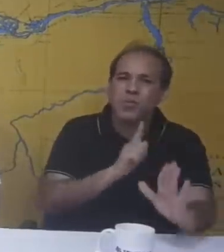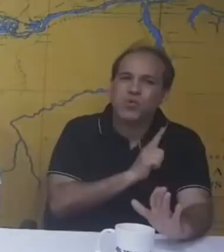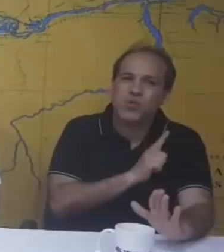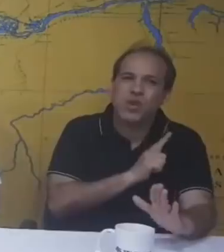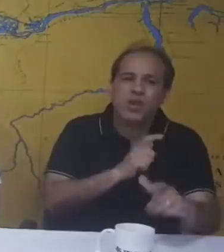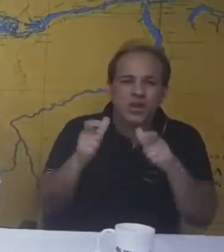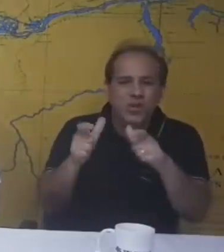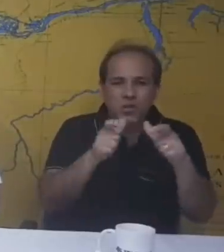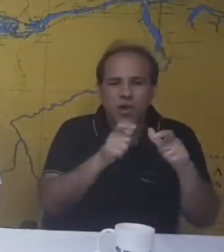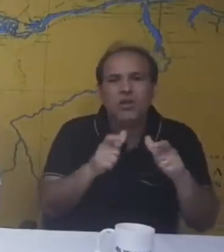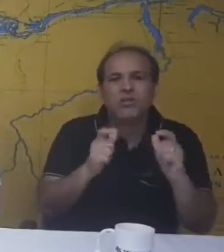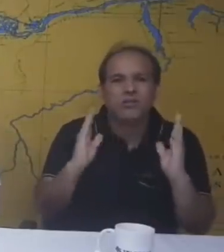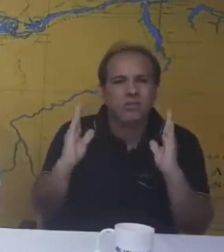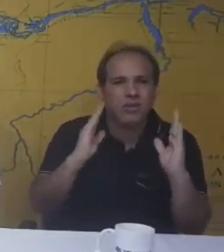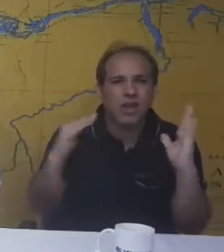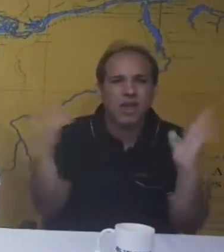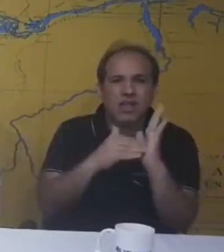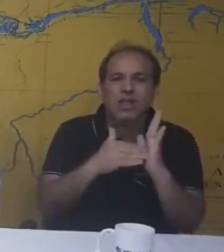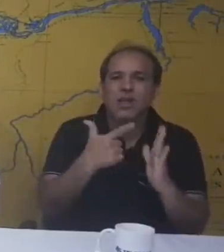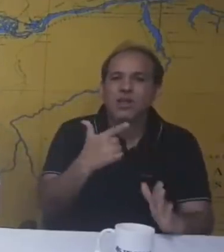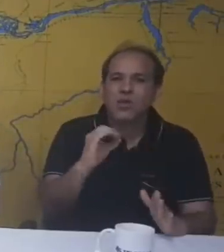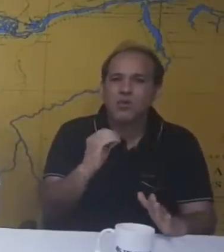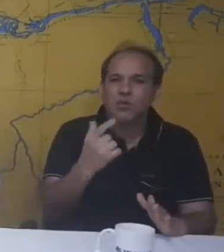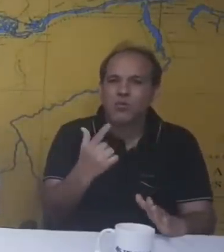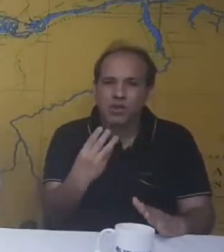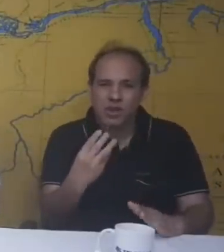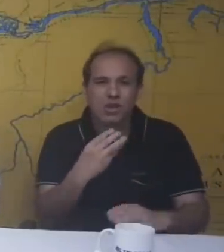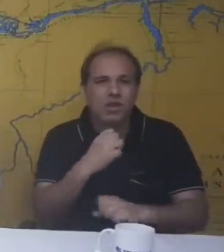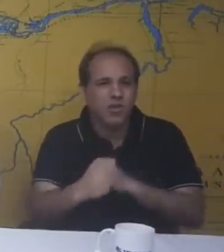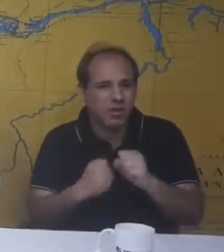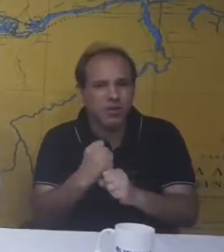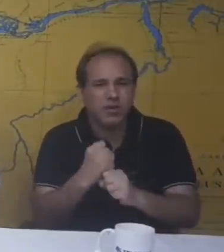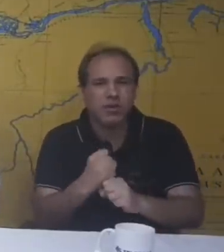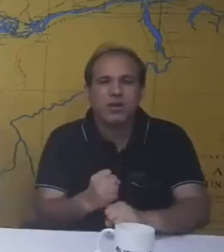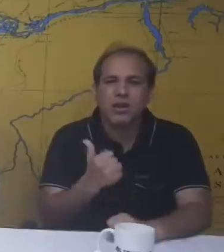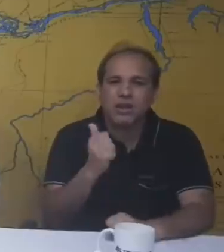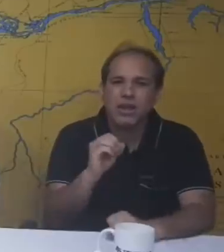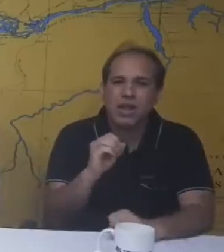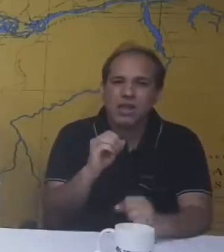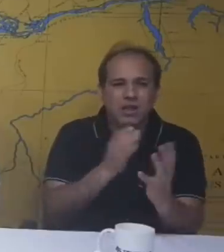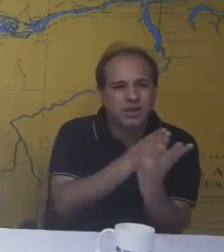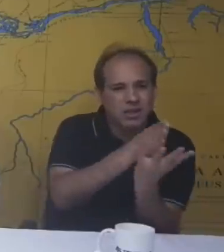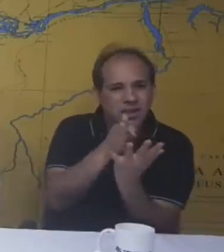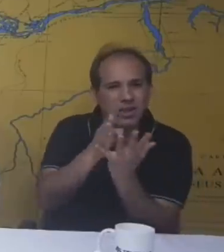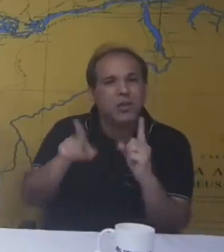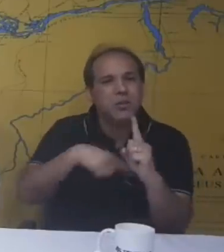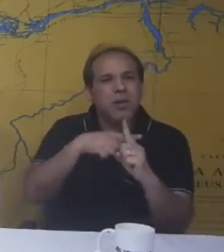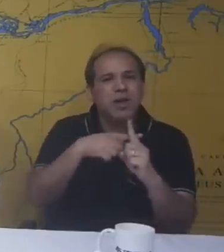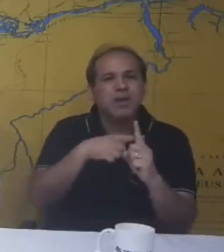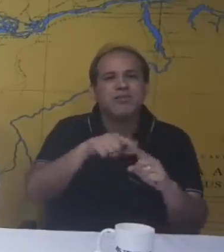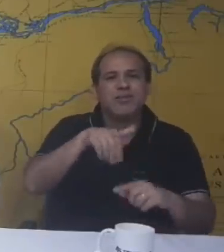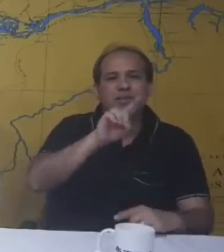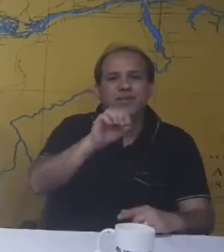espaço temporal até 2023, com 10 metas e mais de 100 ações.